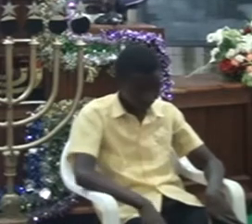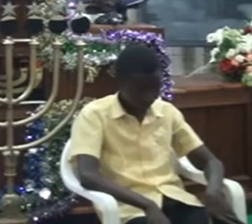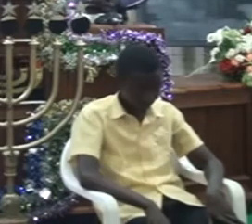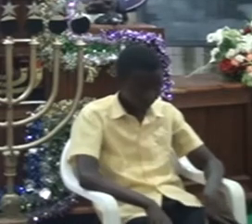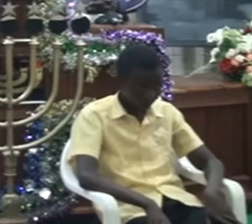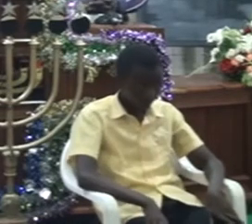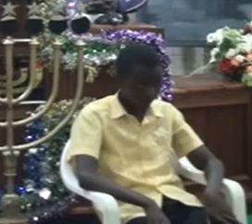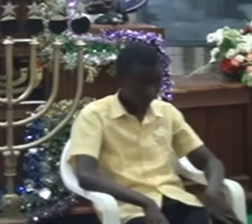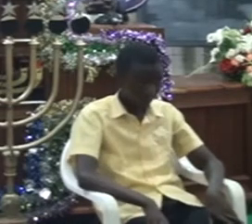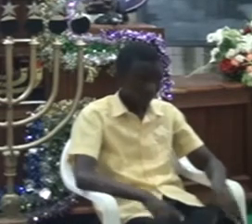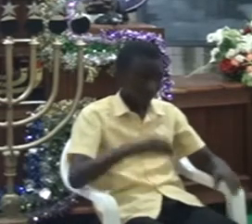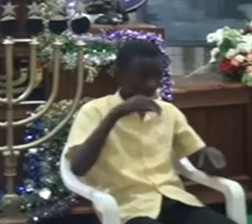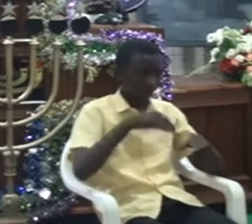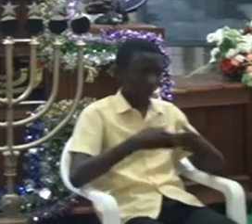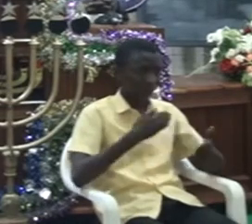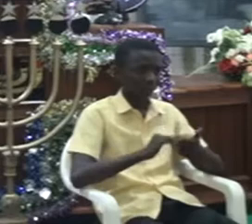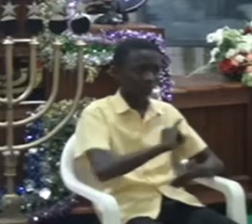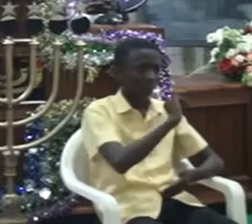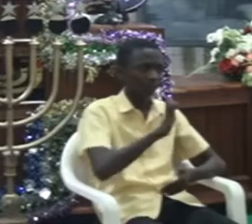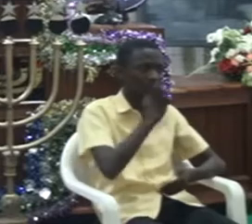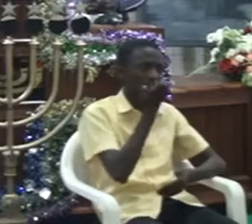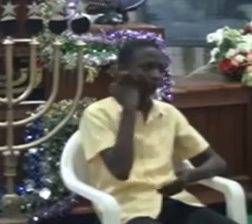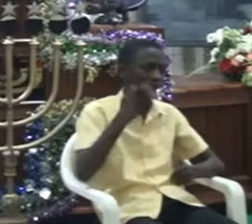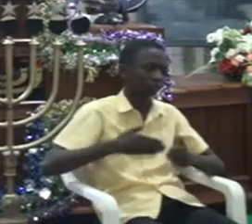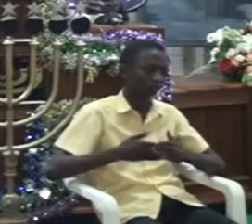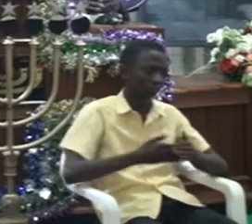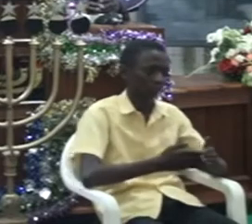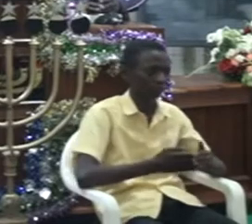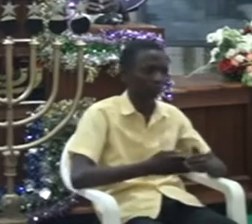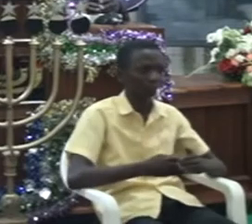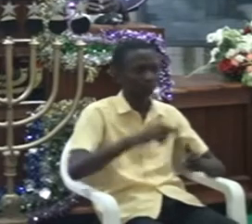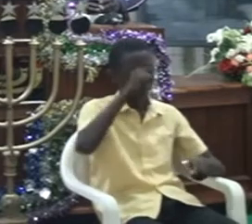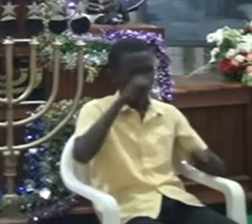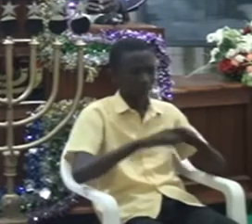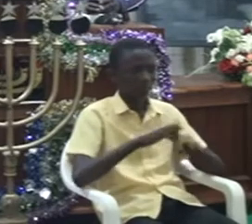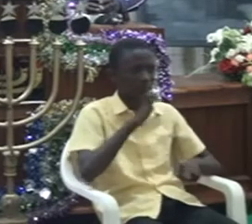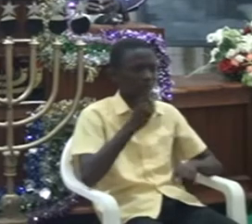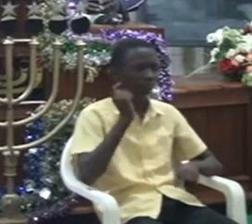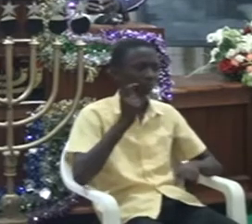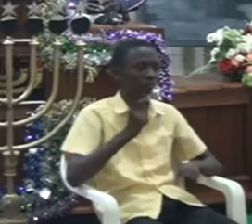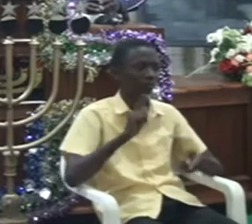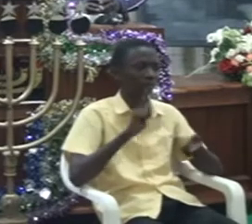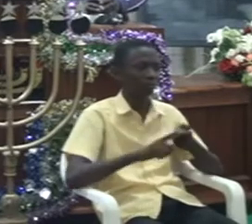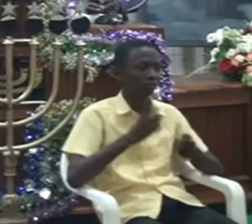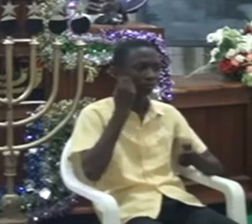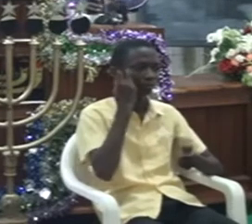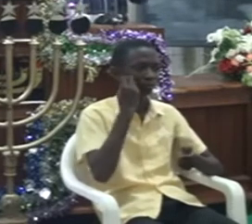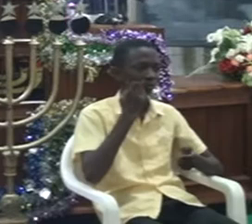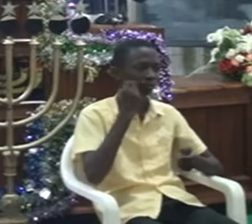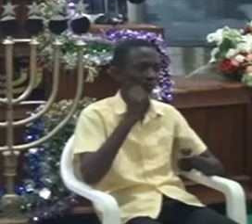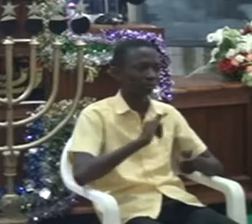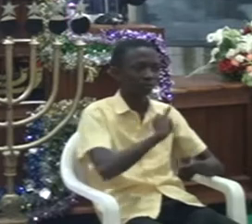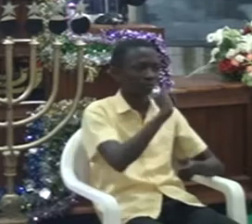Kigali. En arrivant, j'étais conduit, les frères et témoins, à prêcher à Kigali les 15, 9, 17. Na